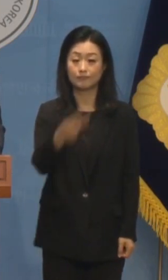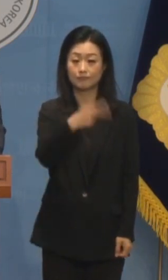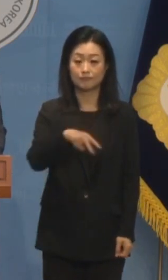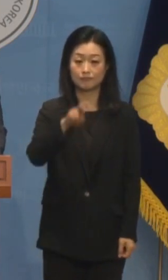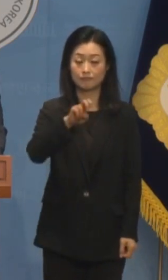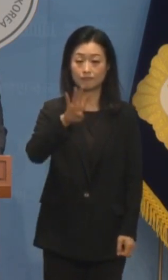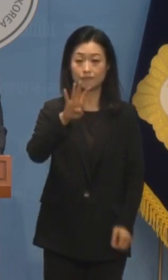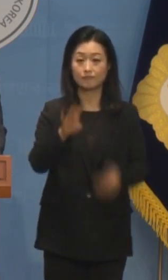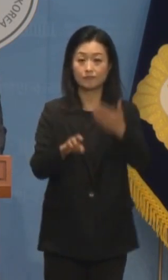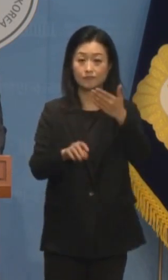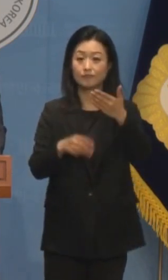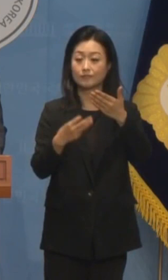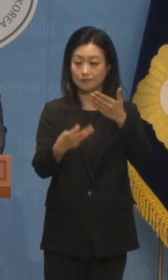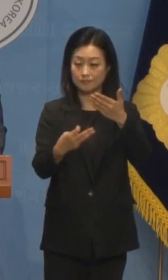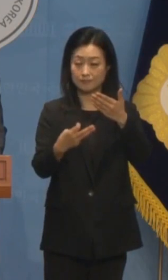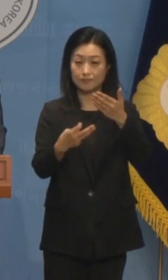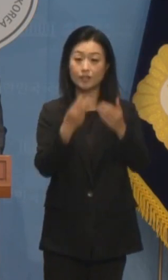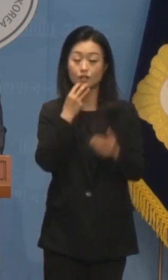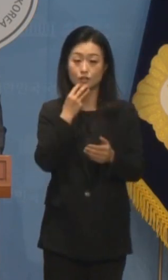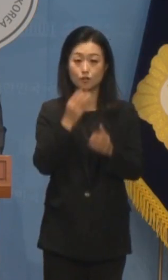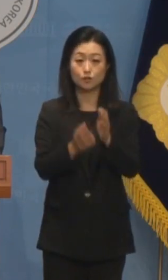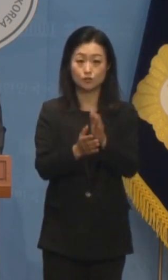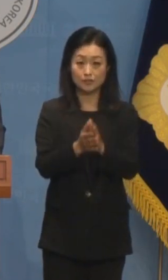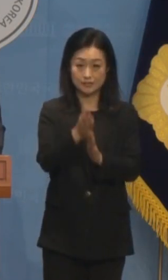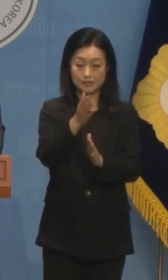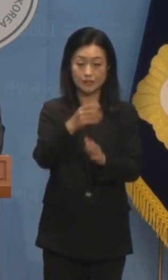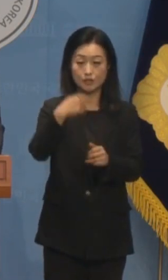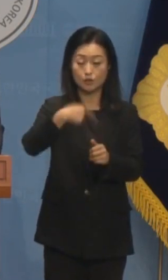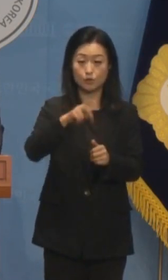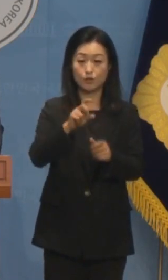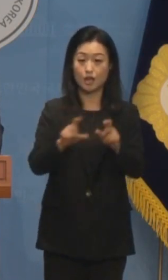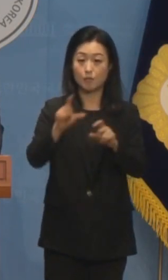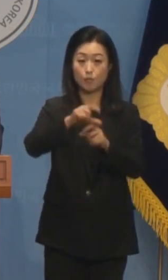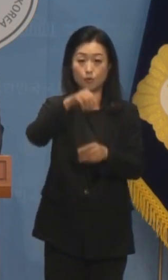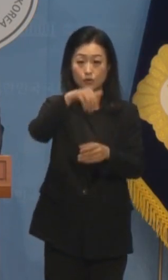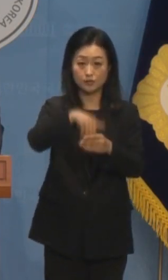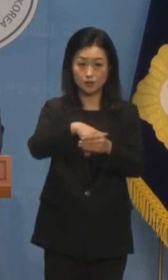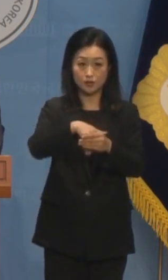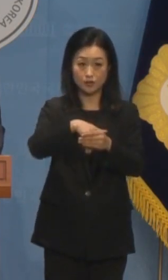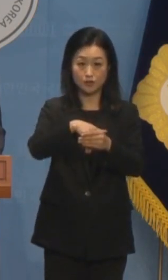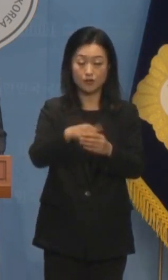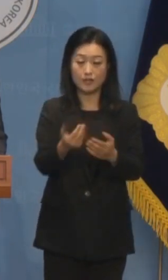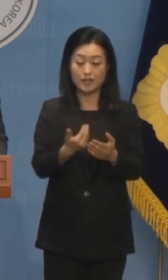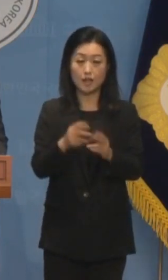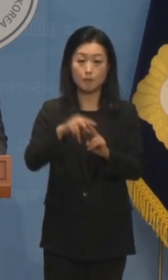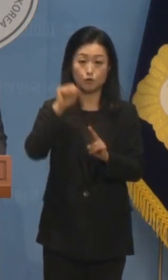2024년 9월 13일 서울시 교육감 보궐선거 예비후보 광려연이었습니다.